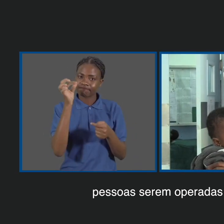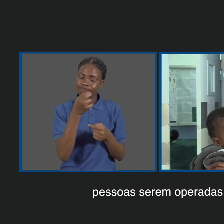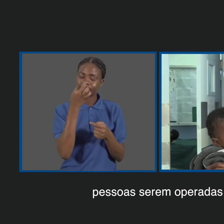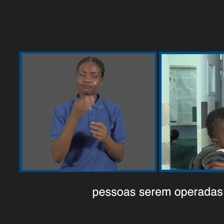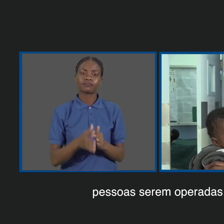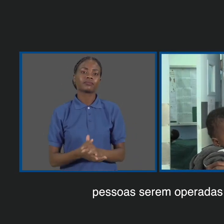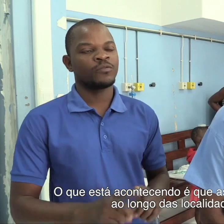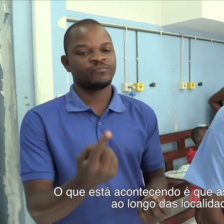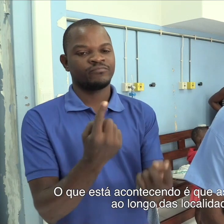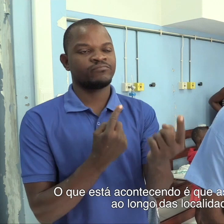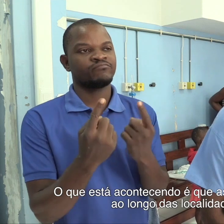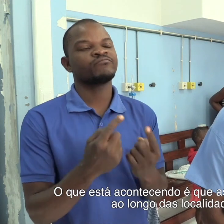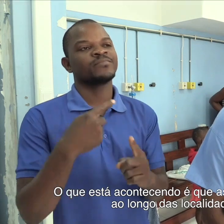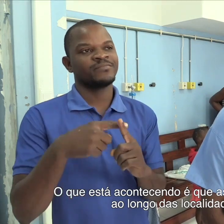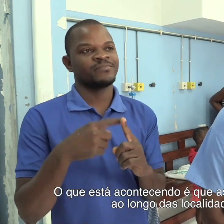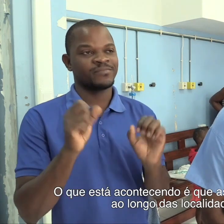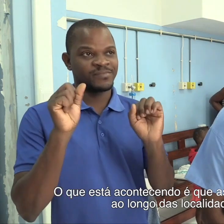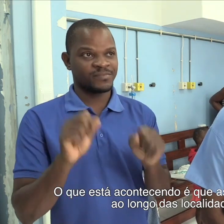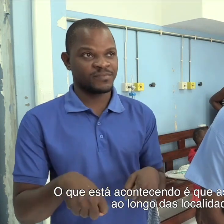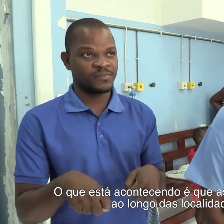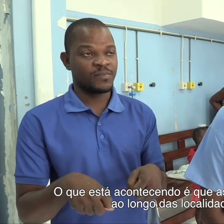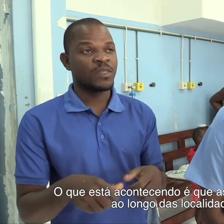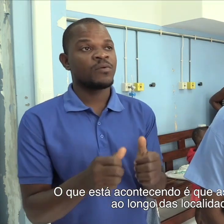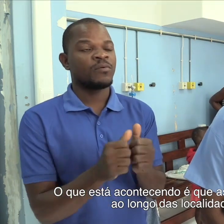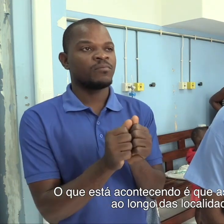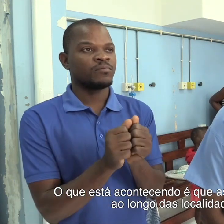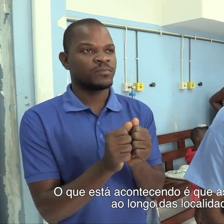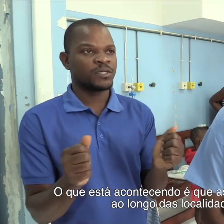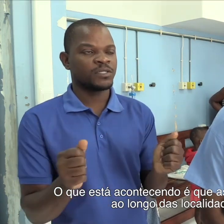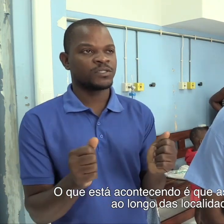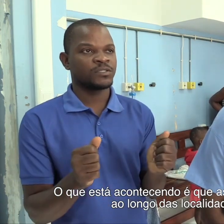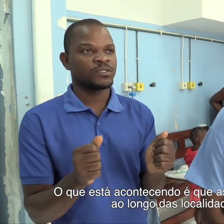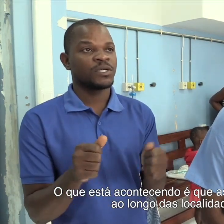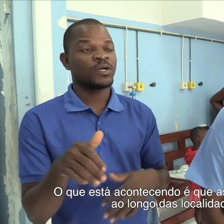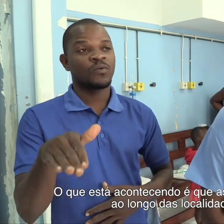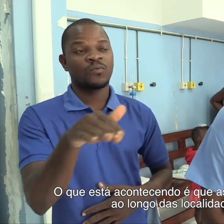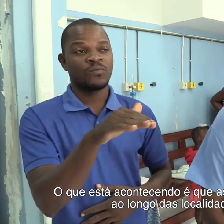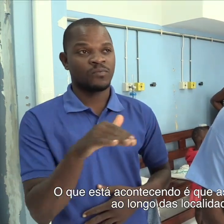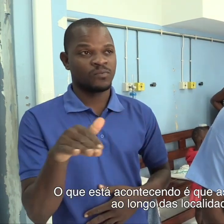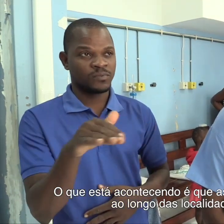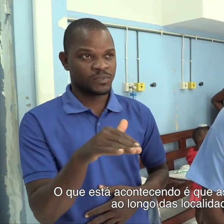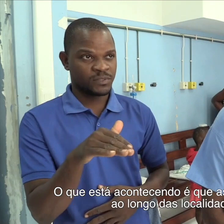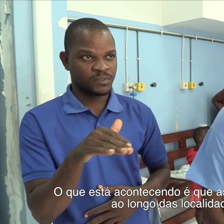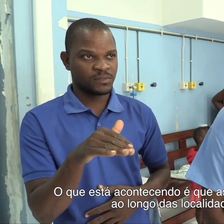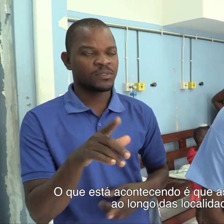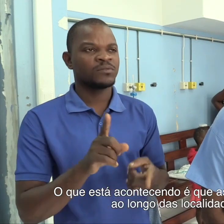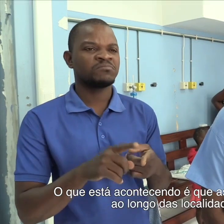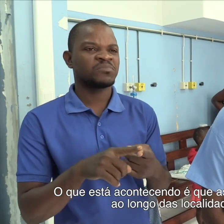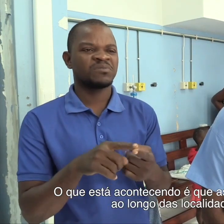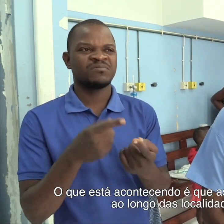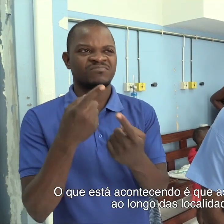O que está acontecendo é que as nossas comunidades, ao longo das